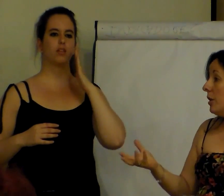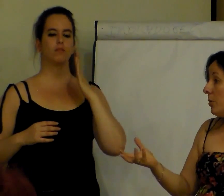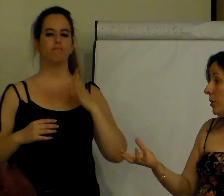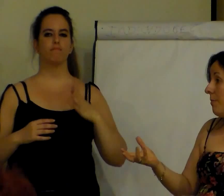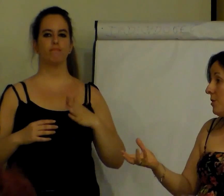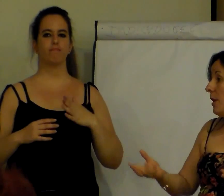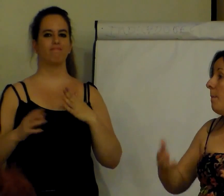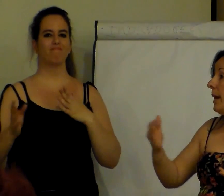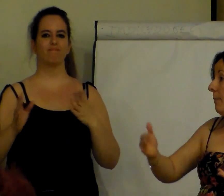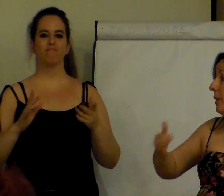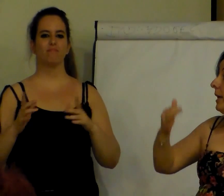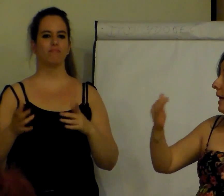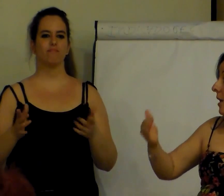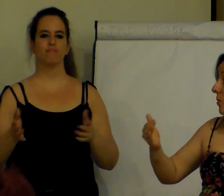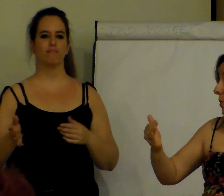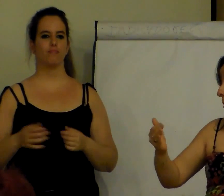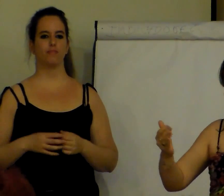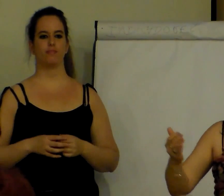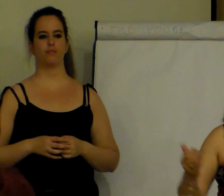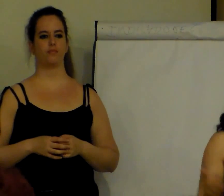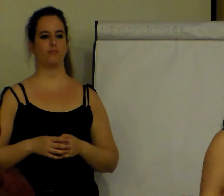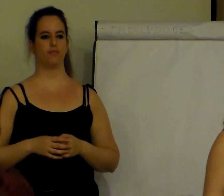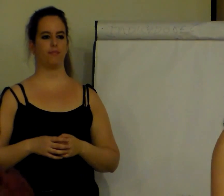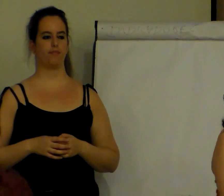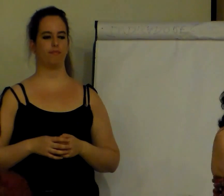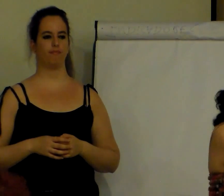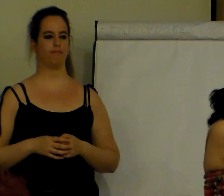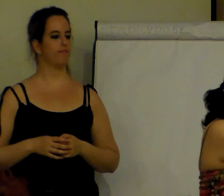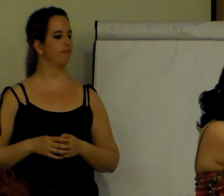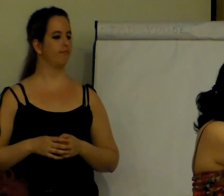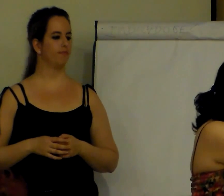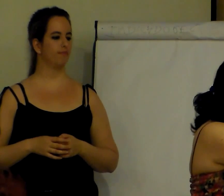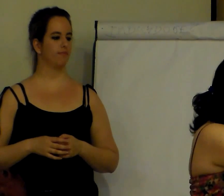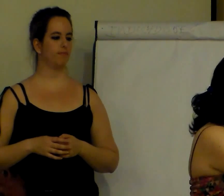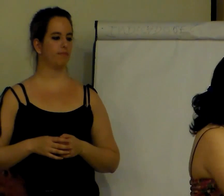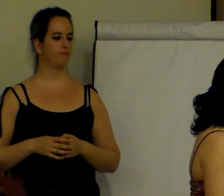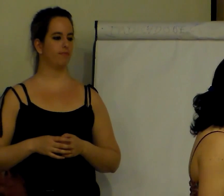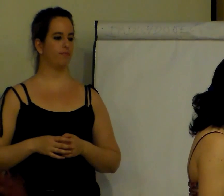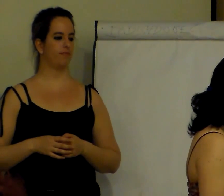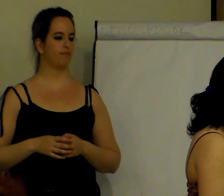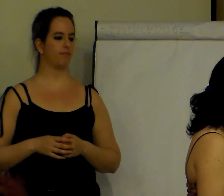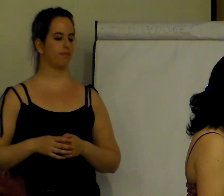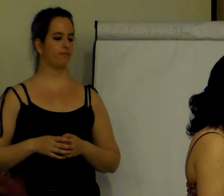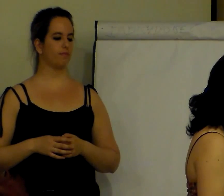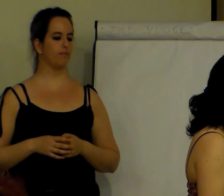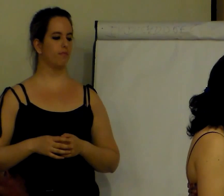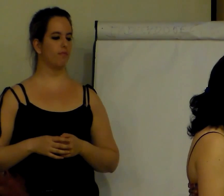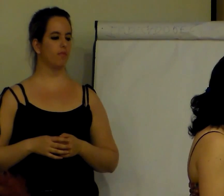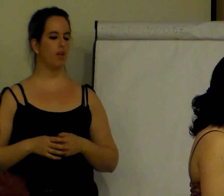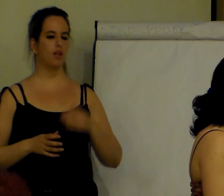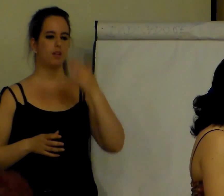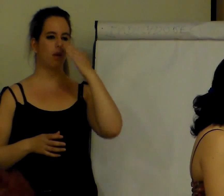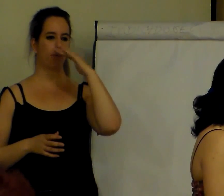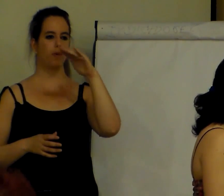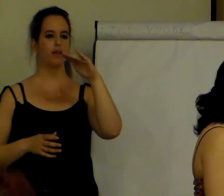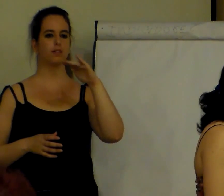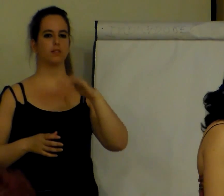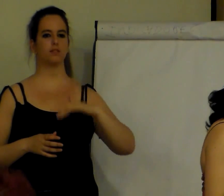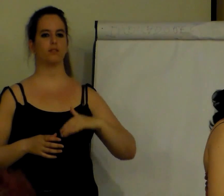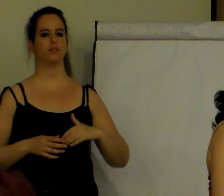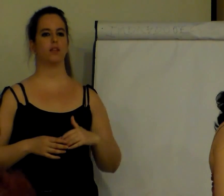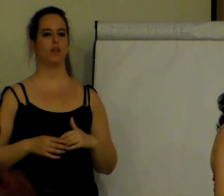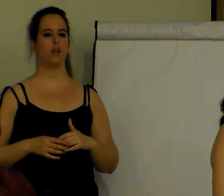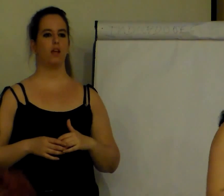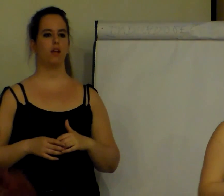reponer todos los neurotransmisores para poder encarar un nuevo día, ¿sí? Y después, bueno, después en caso